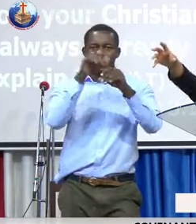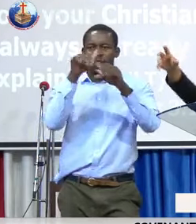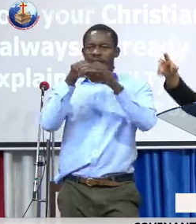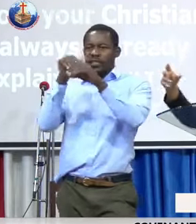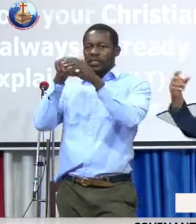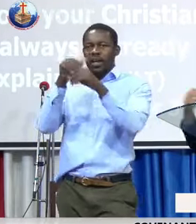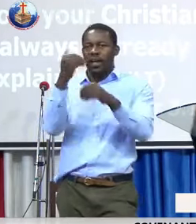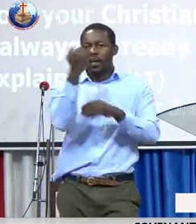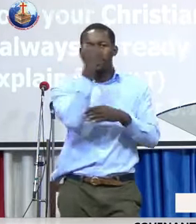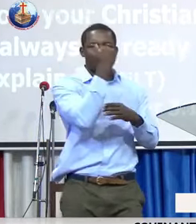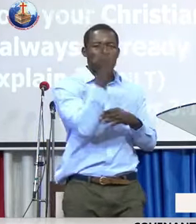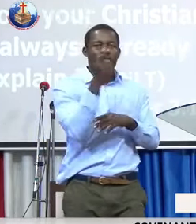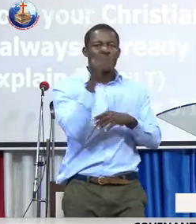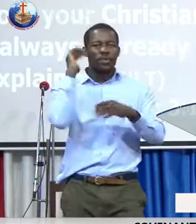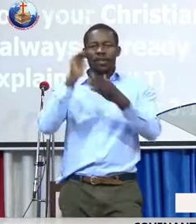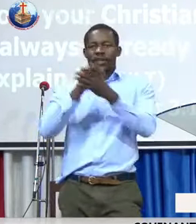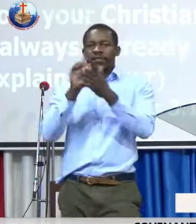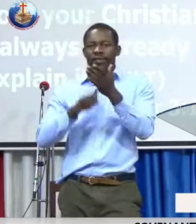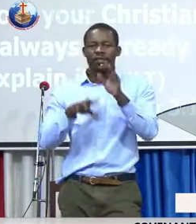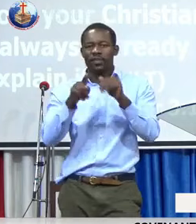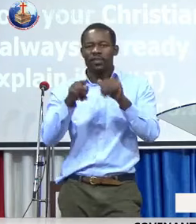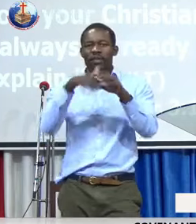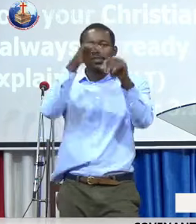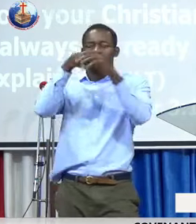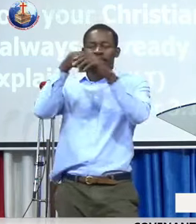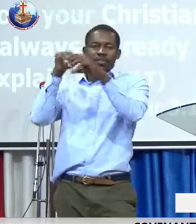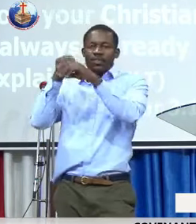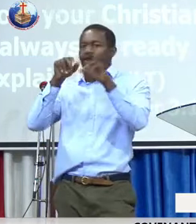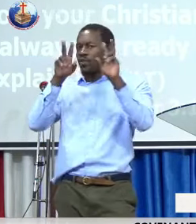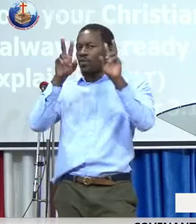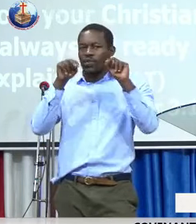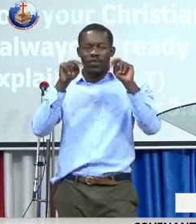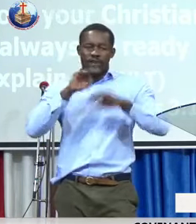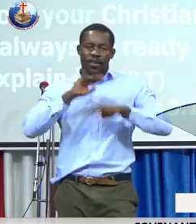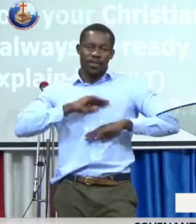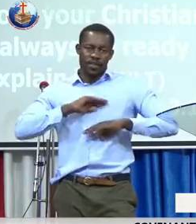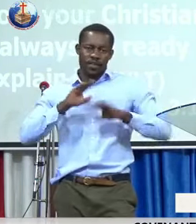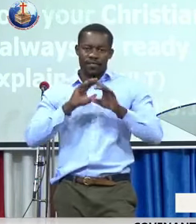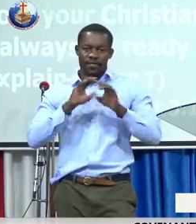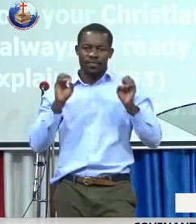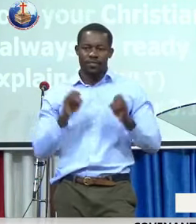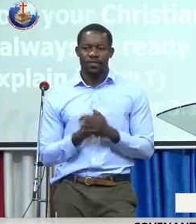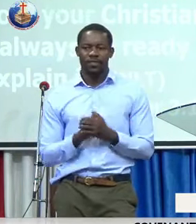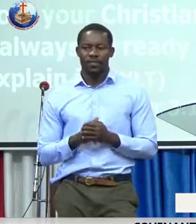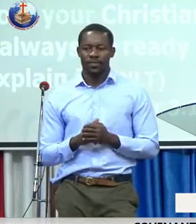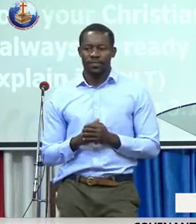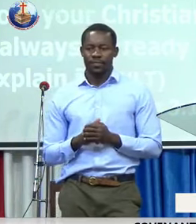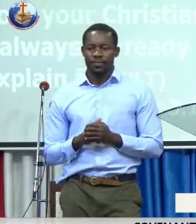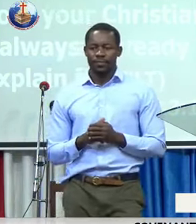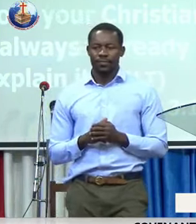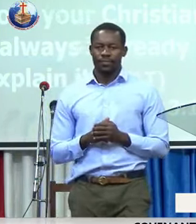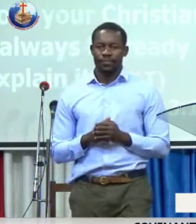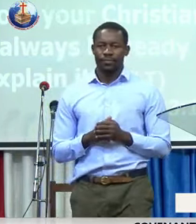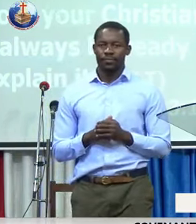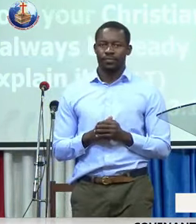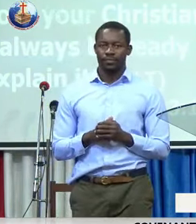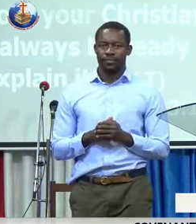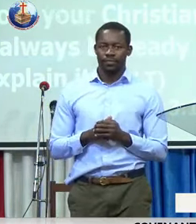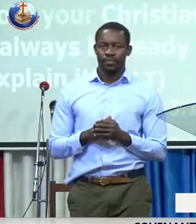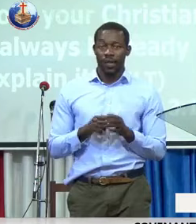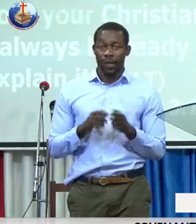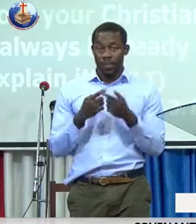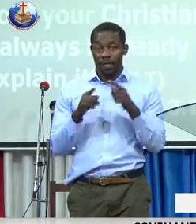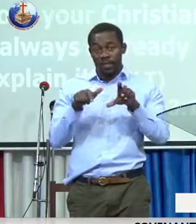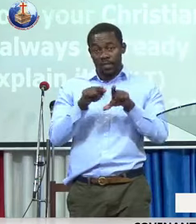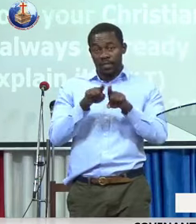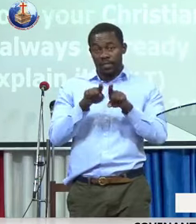what we believe. Na mara nyingi watu nadhani ya kwamba hilo huo mstari unatuambia kwamba tuwe tayari kwa wale wenye wako nje. But even our own